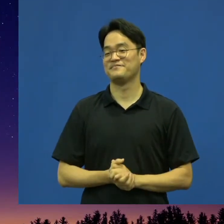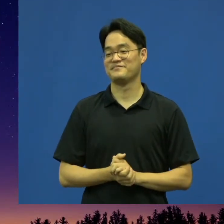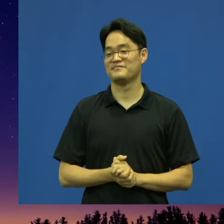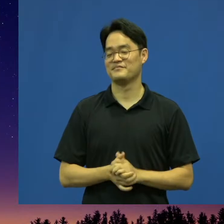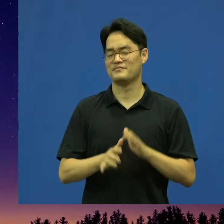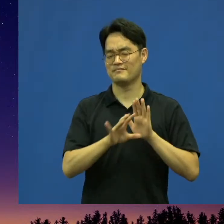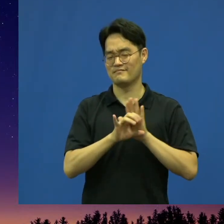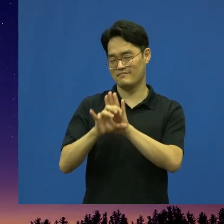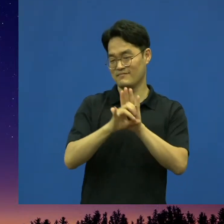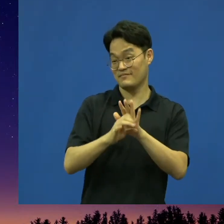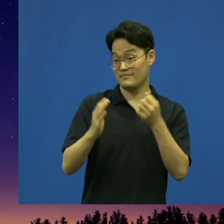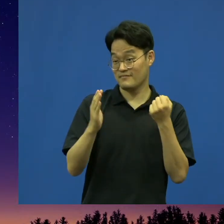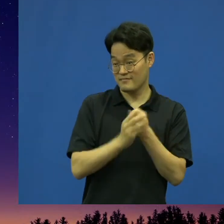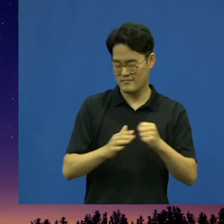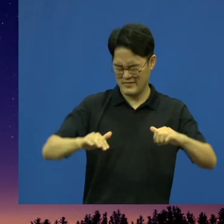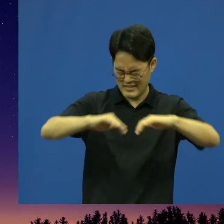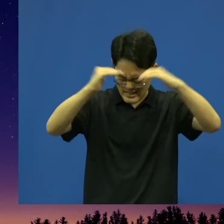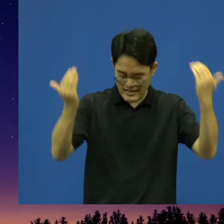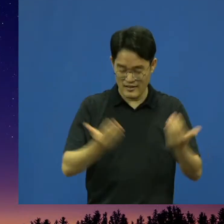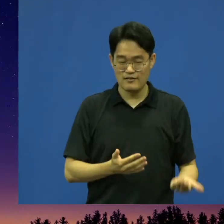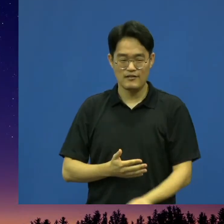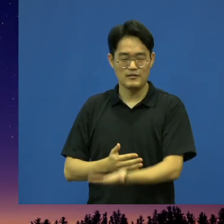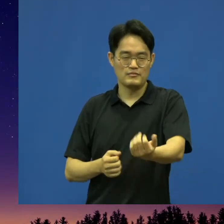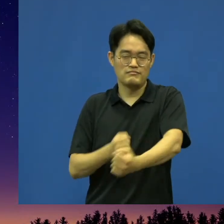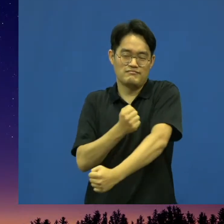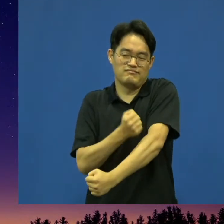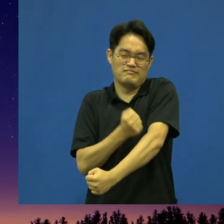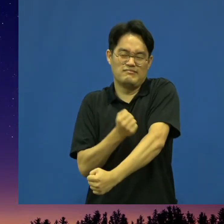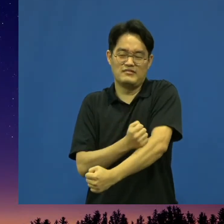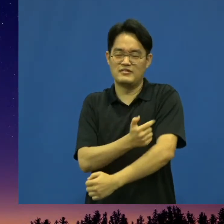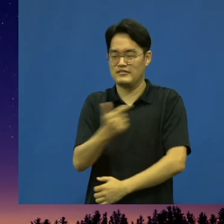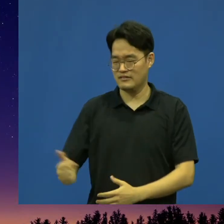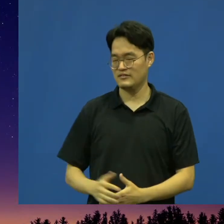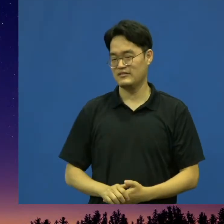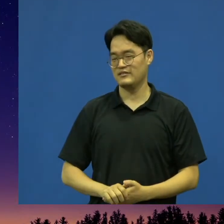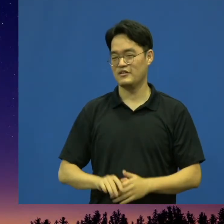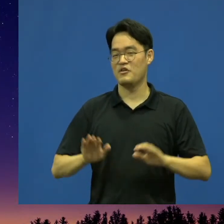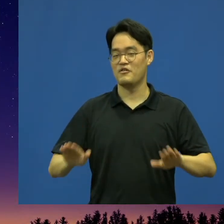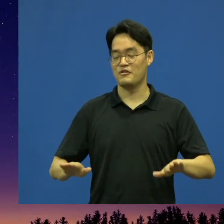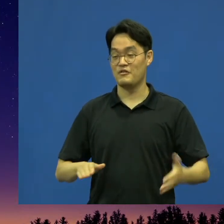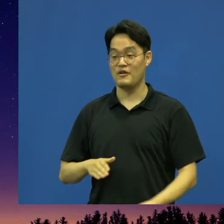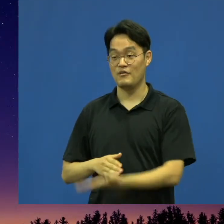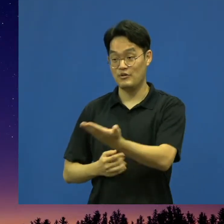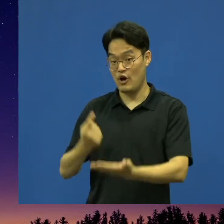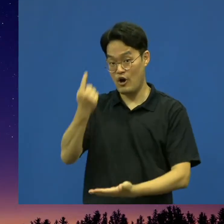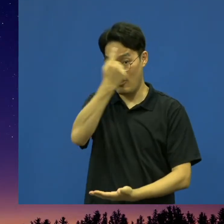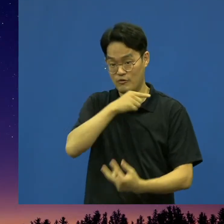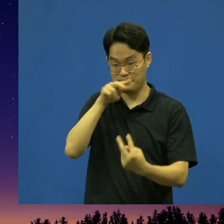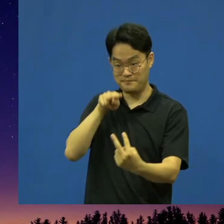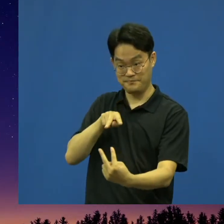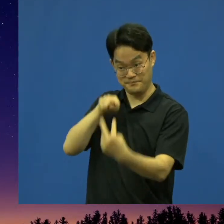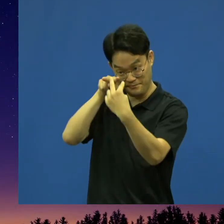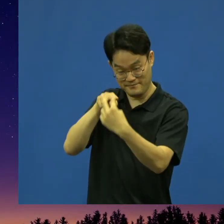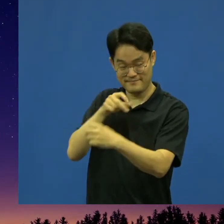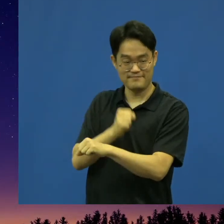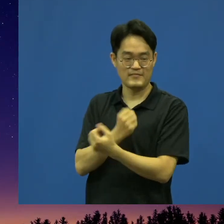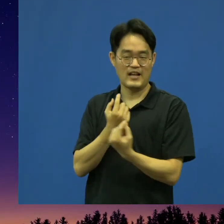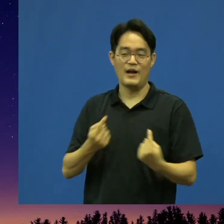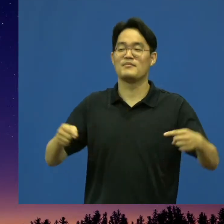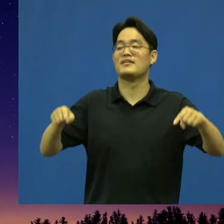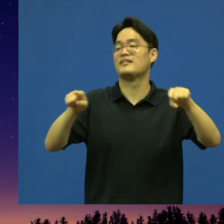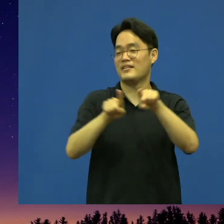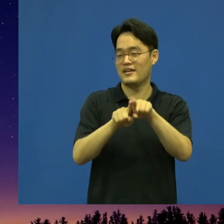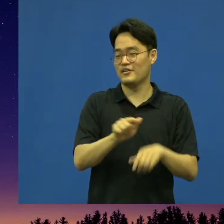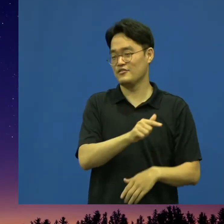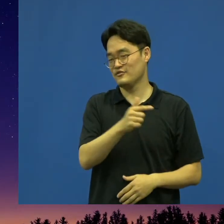코로나 때문에 다들 수고들 많으셨는데 또 이렇게 얼굴로 뵙고 또 함께 저녁에